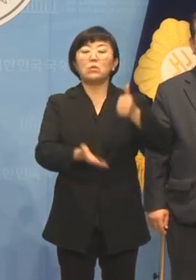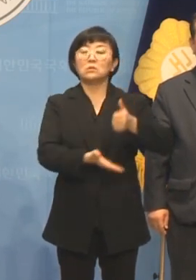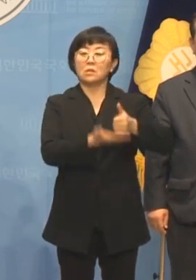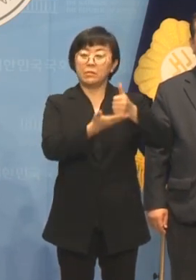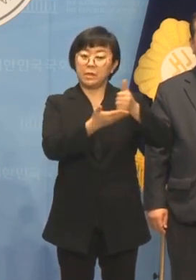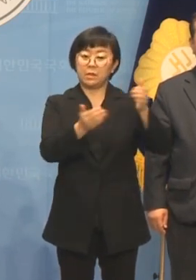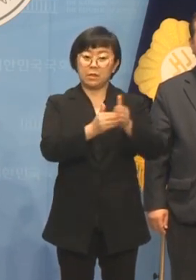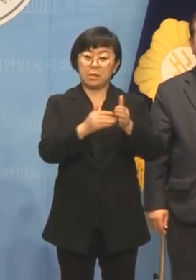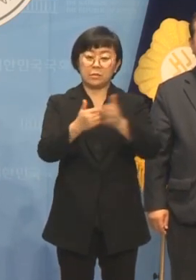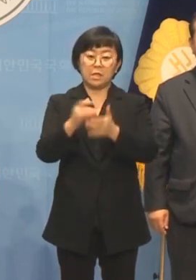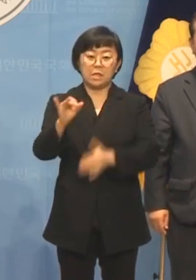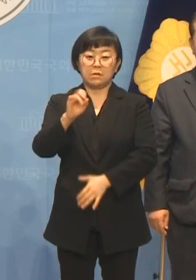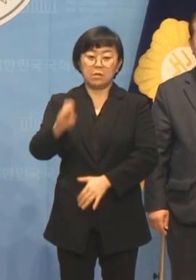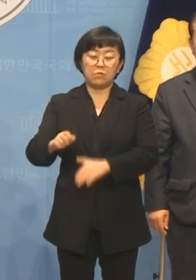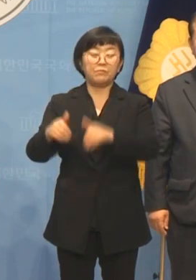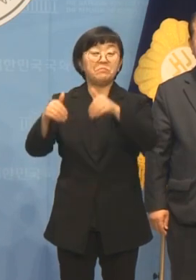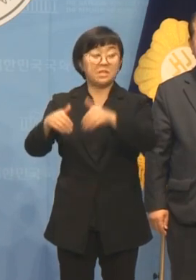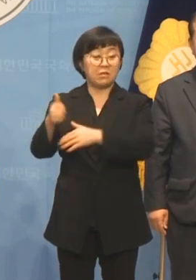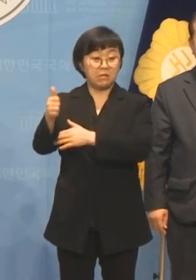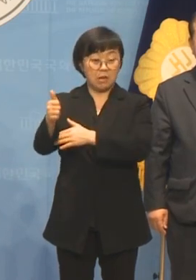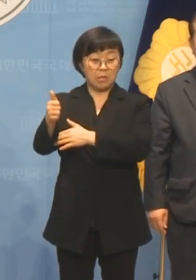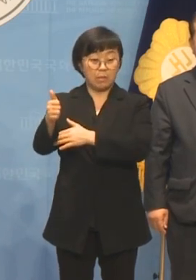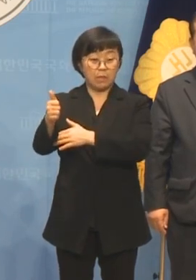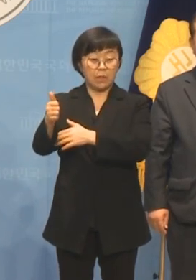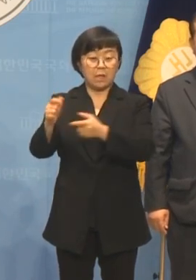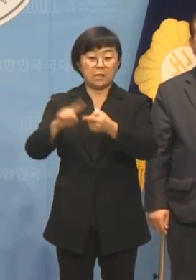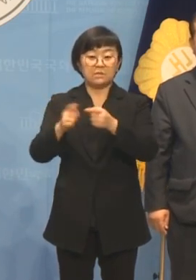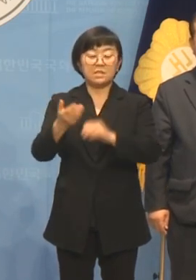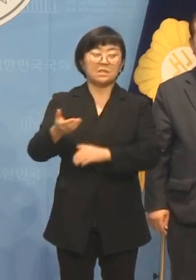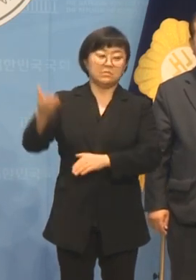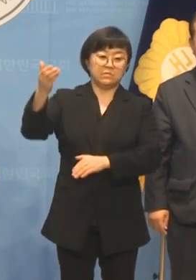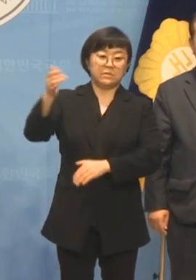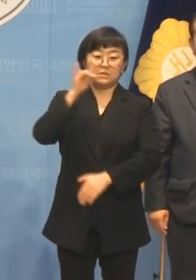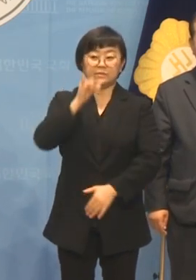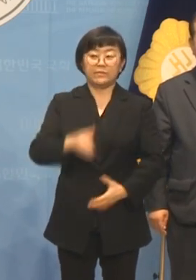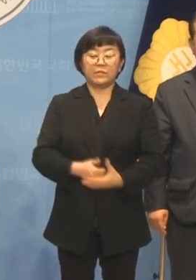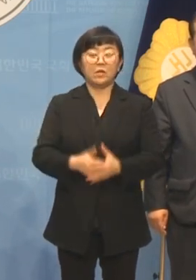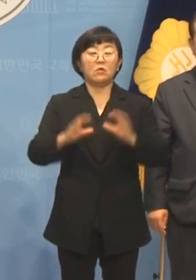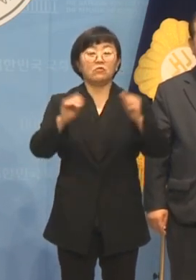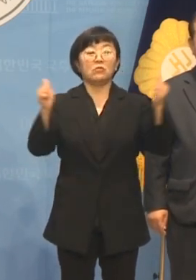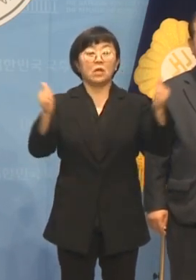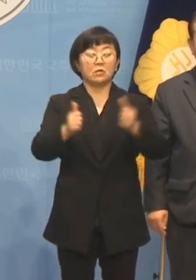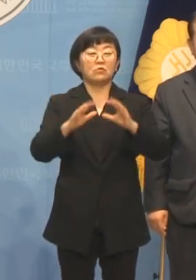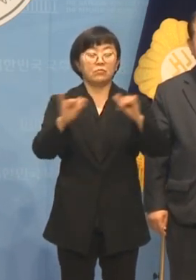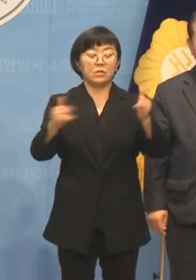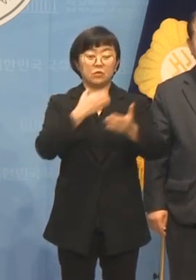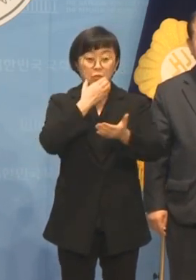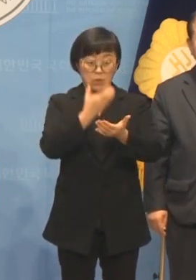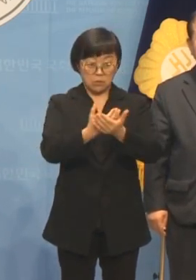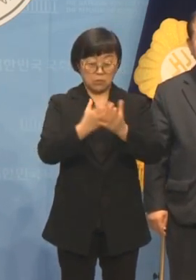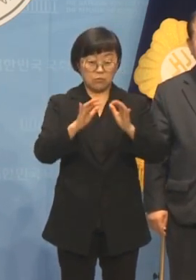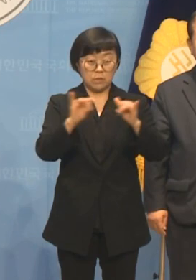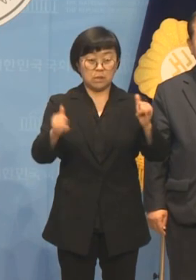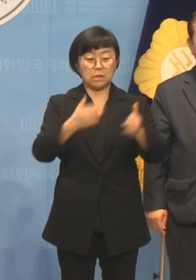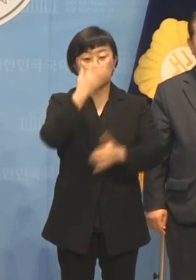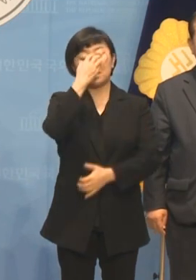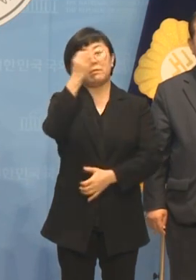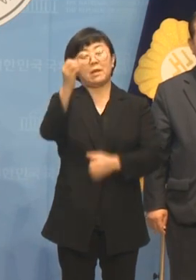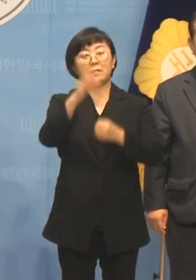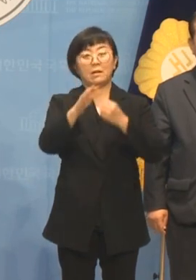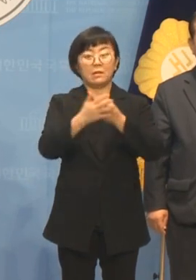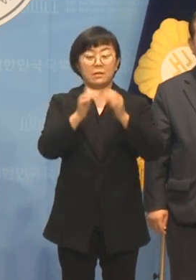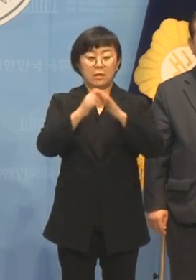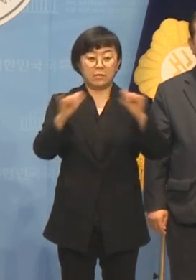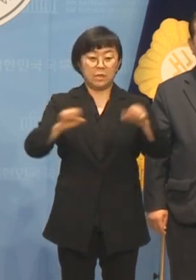받았고 임기훈 전 비서관은 중장으로 진급을 했습니다. 국회에서 국민을 속이고 국민을 기만한